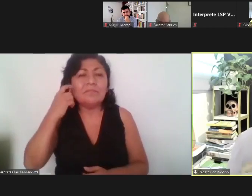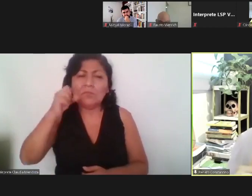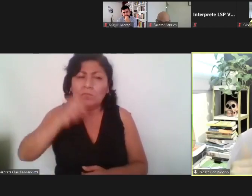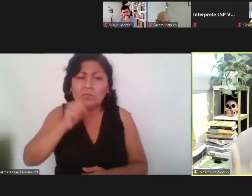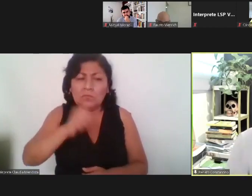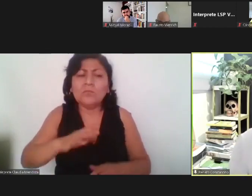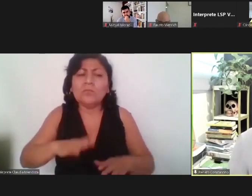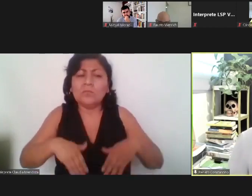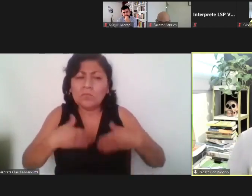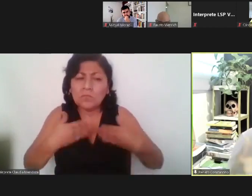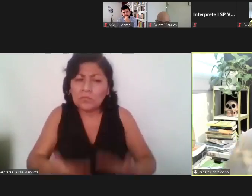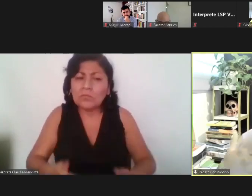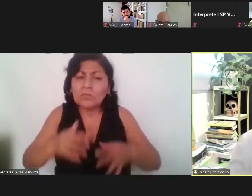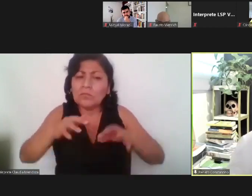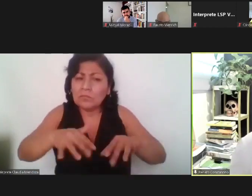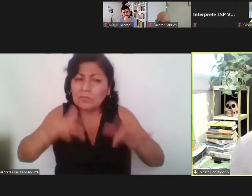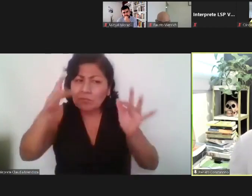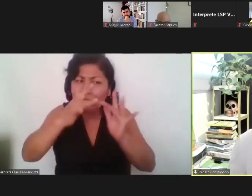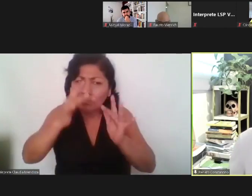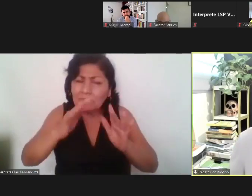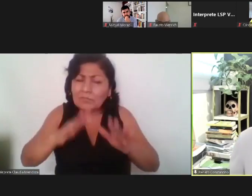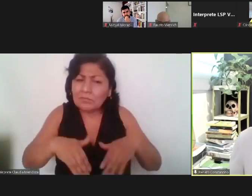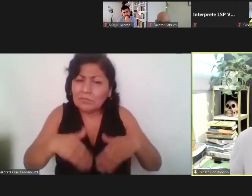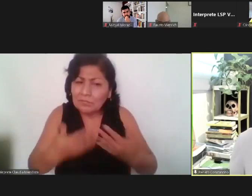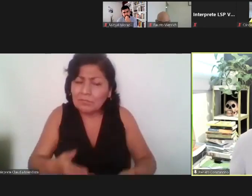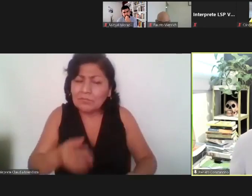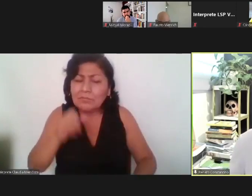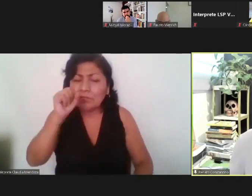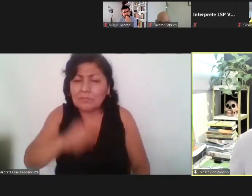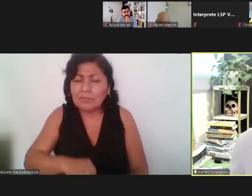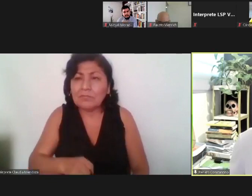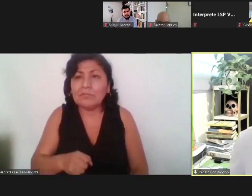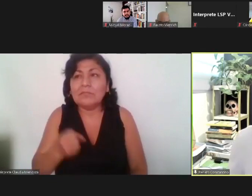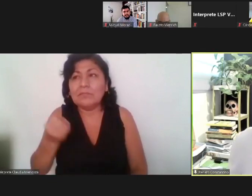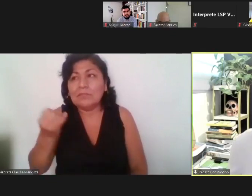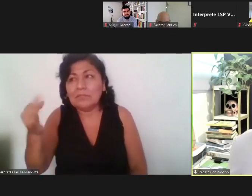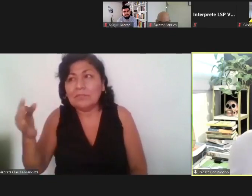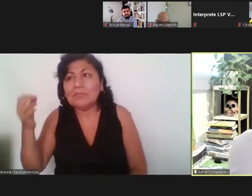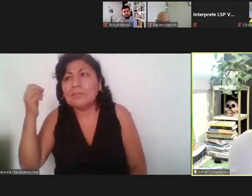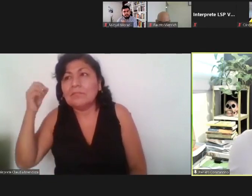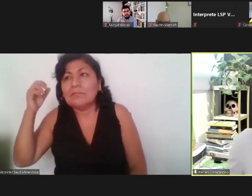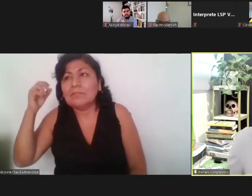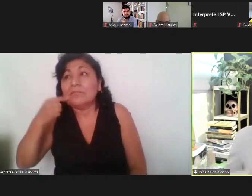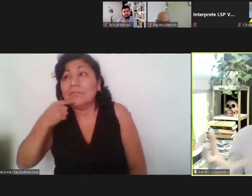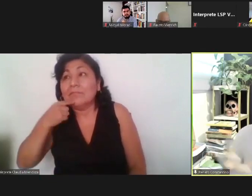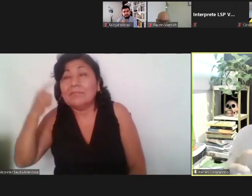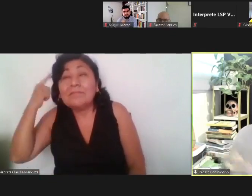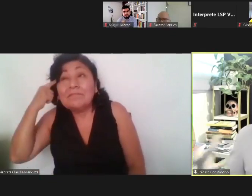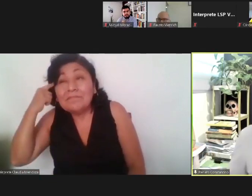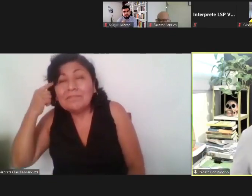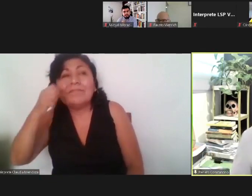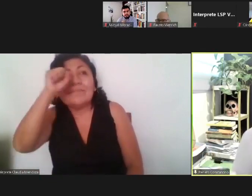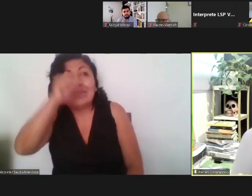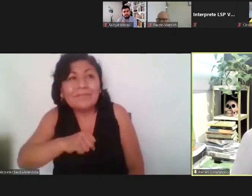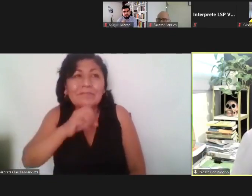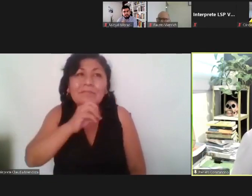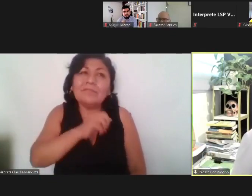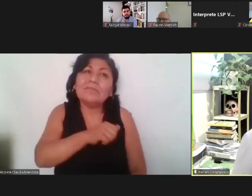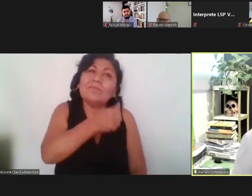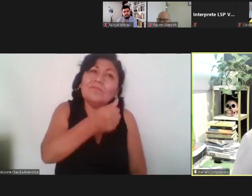que han sido mucho más reticentes a decir si sí se puede hacer. Y yo creo que ahí justamente algo que falta es un rol